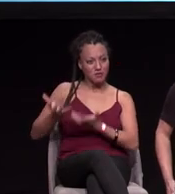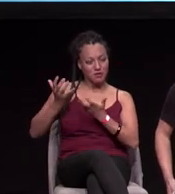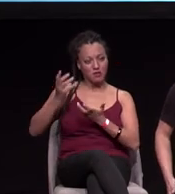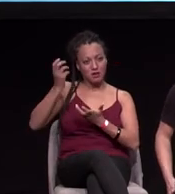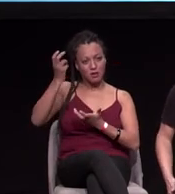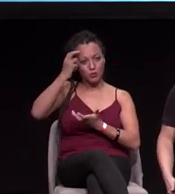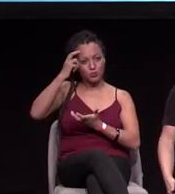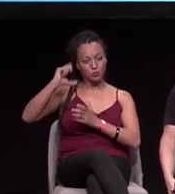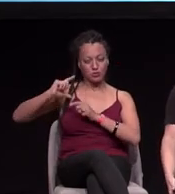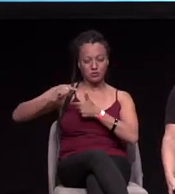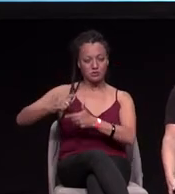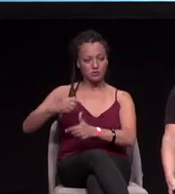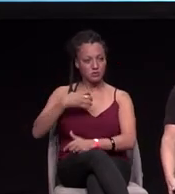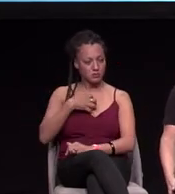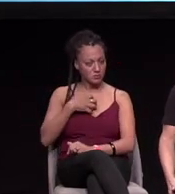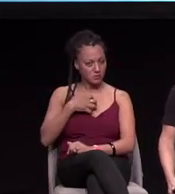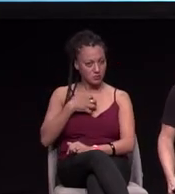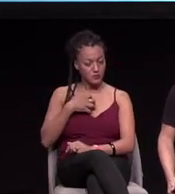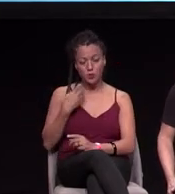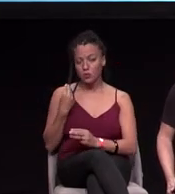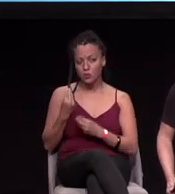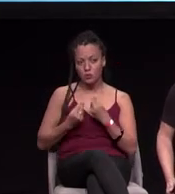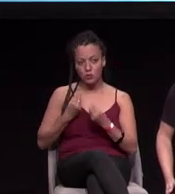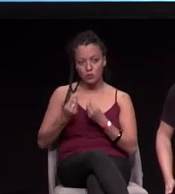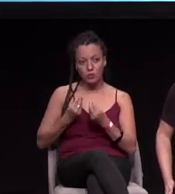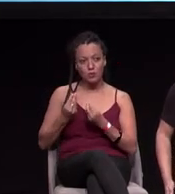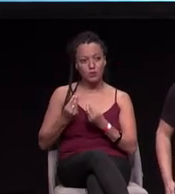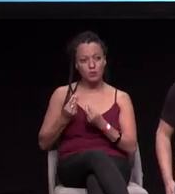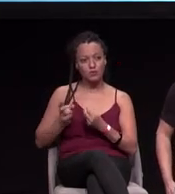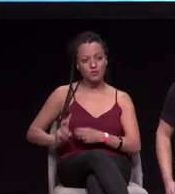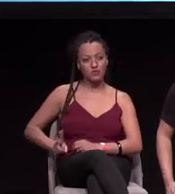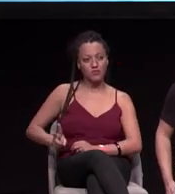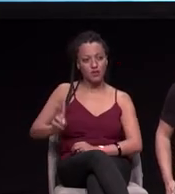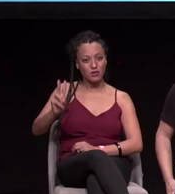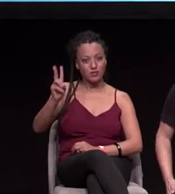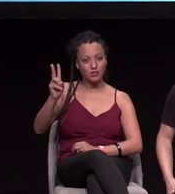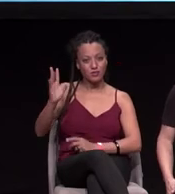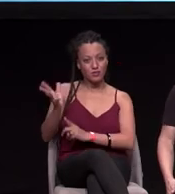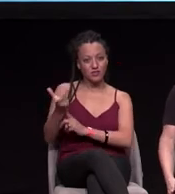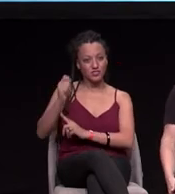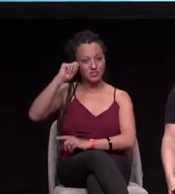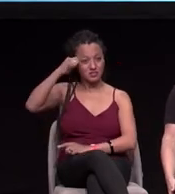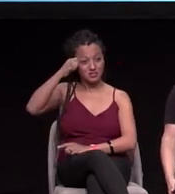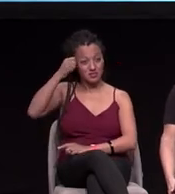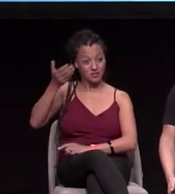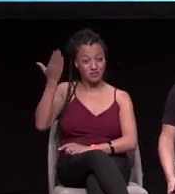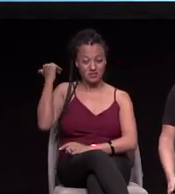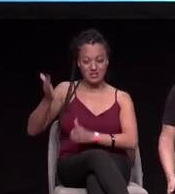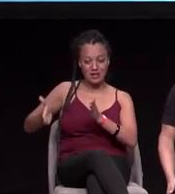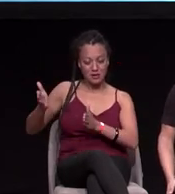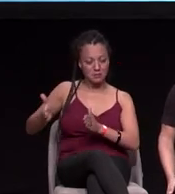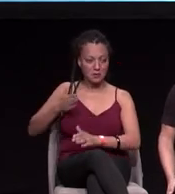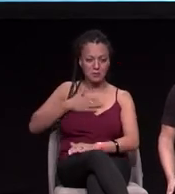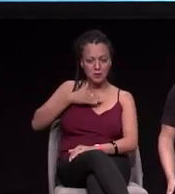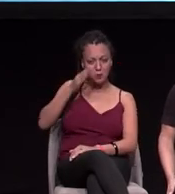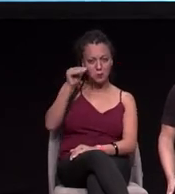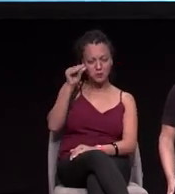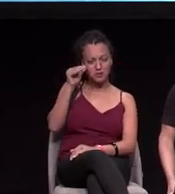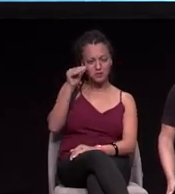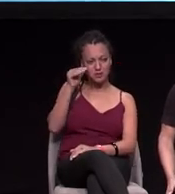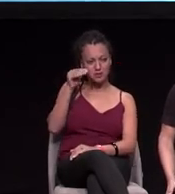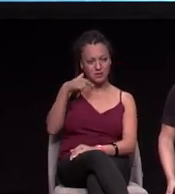como que era valorização dos artistas negros naquela época é uma curiosidade que eu tenho sou